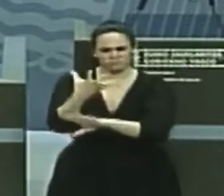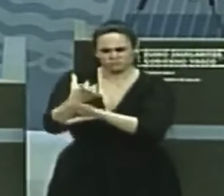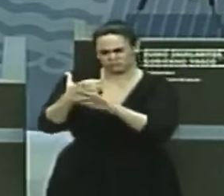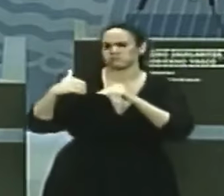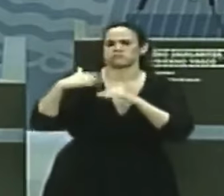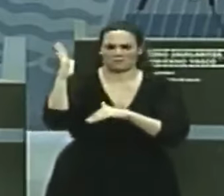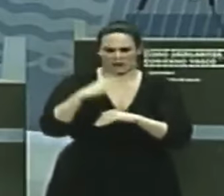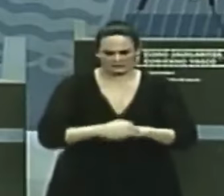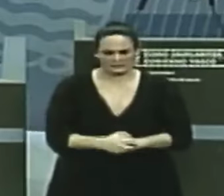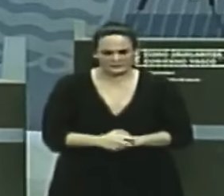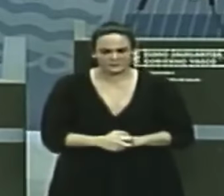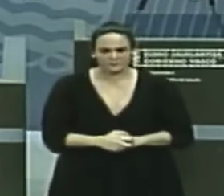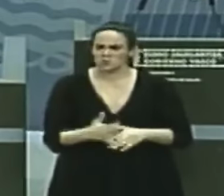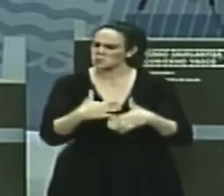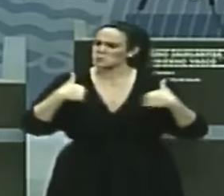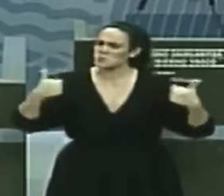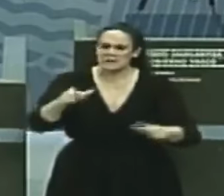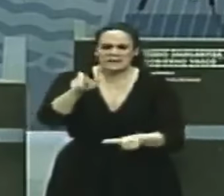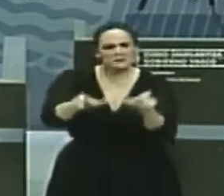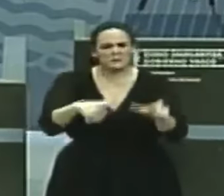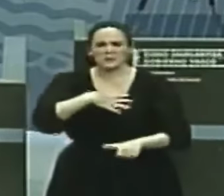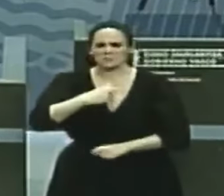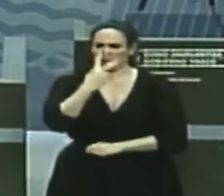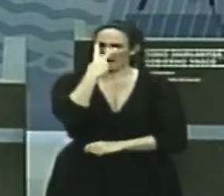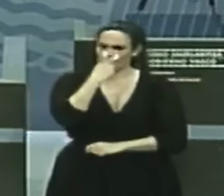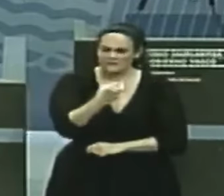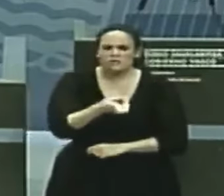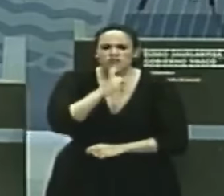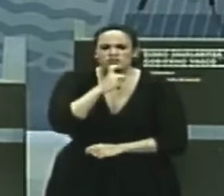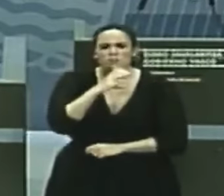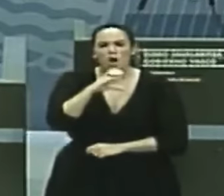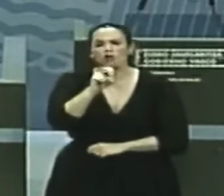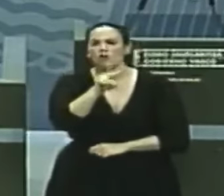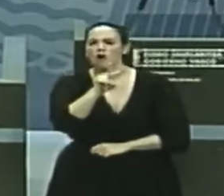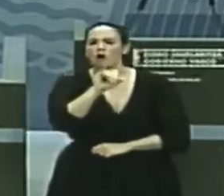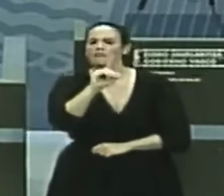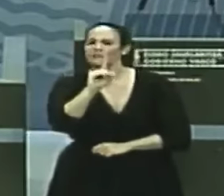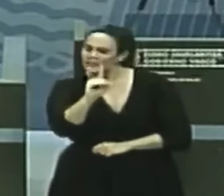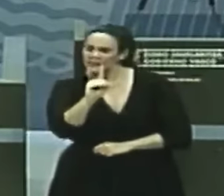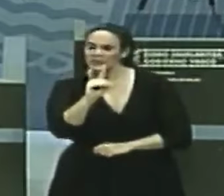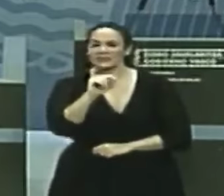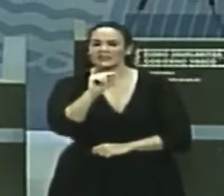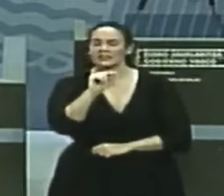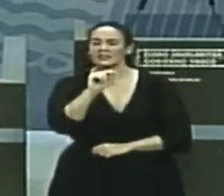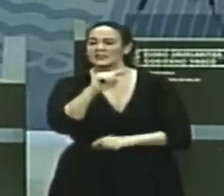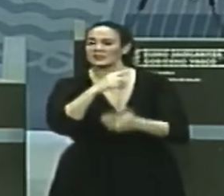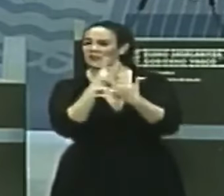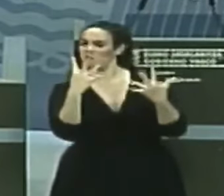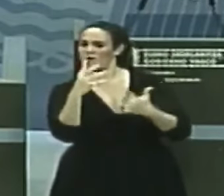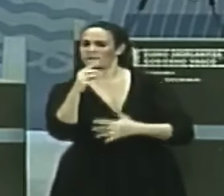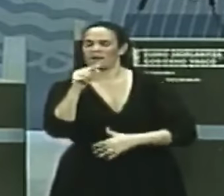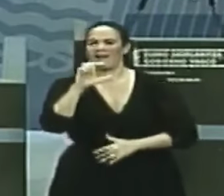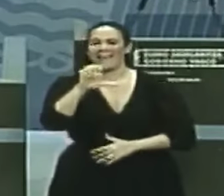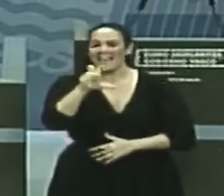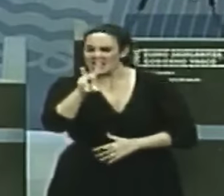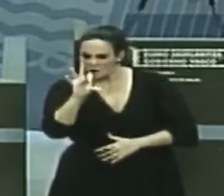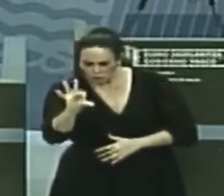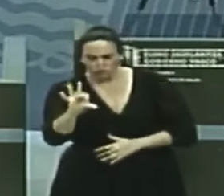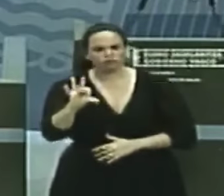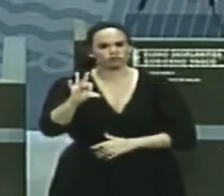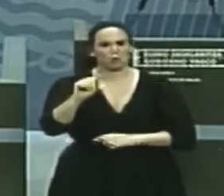cualquier persona puede encontrarla introduciendo kobe 19 eus sin puntos y sin guión en sus aparatos móviles